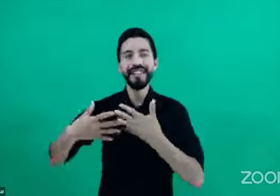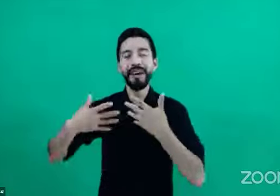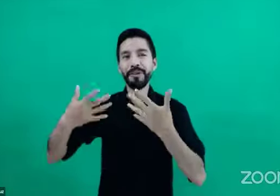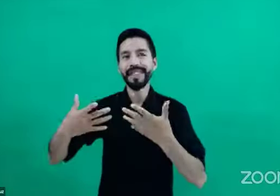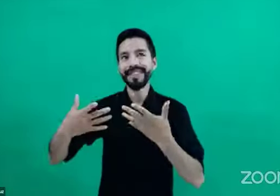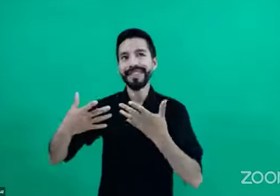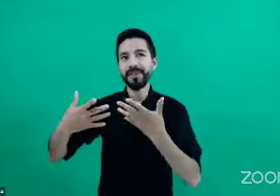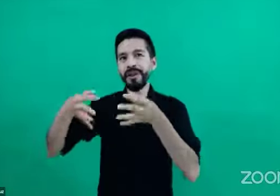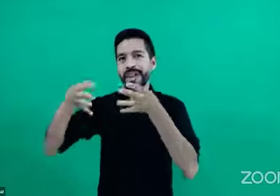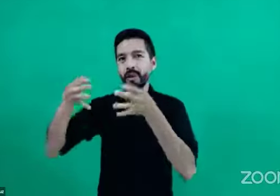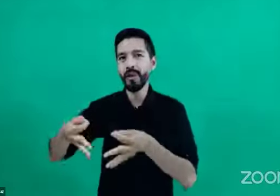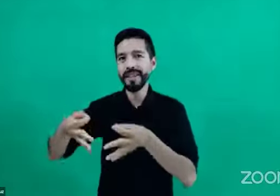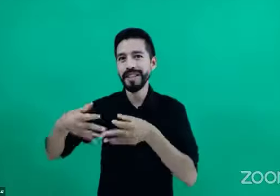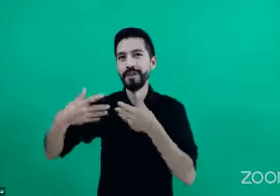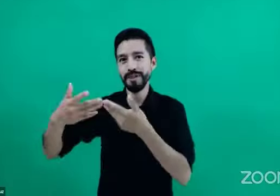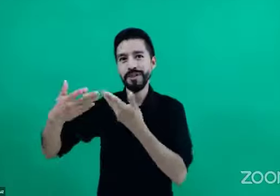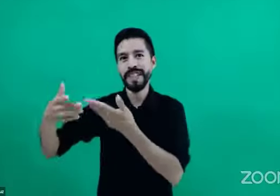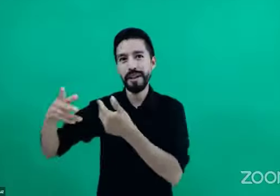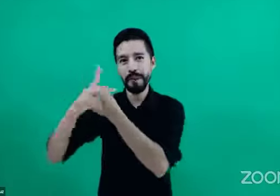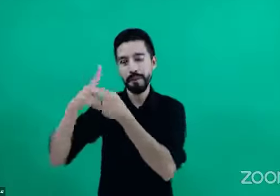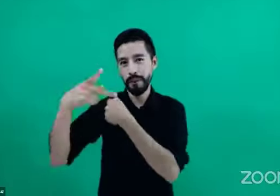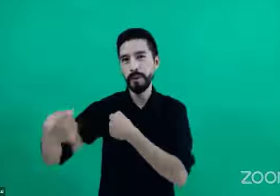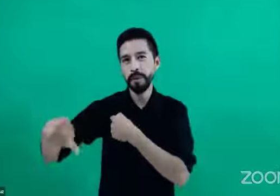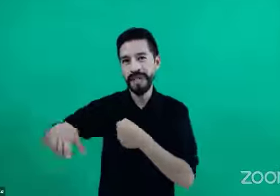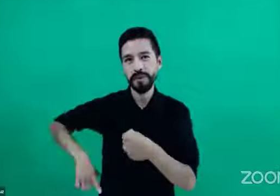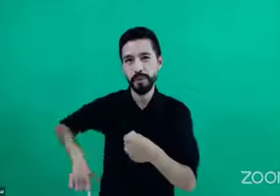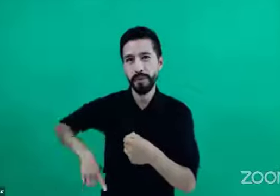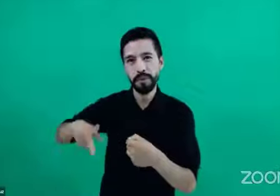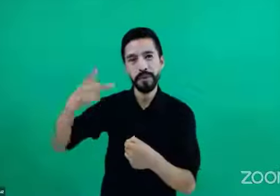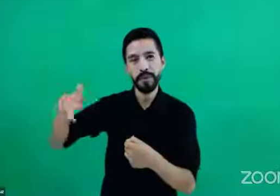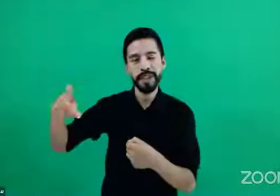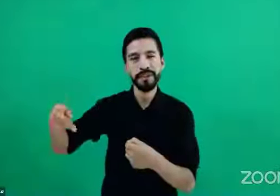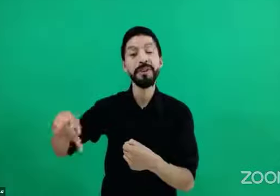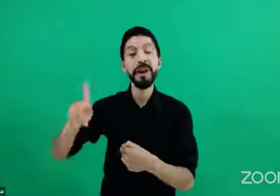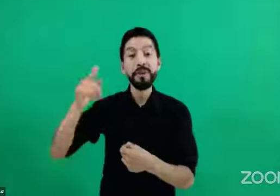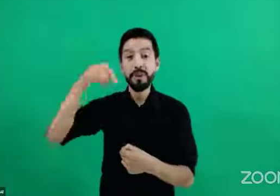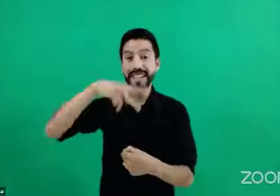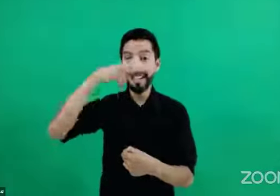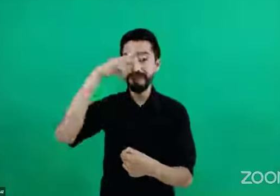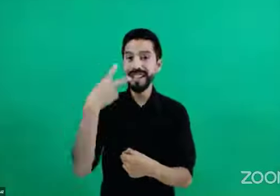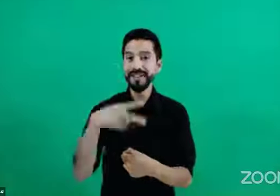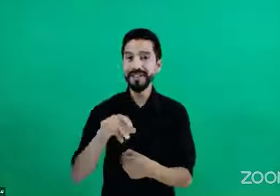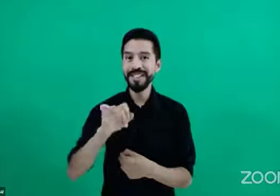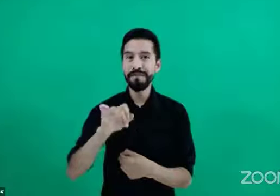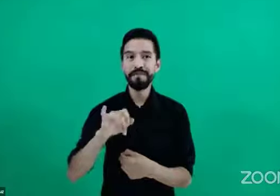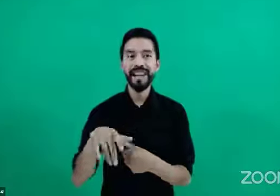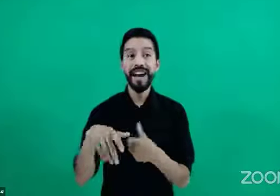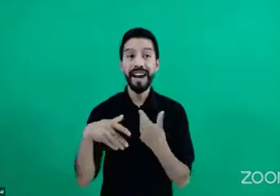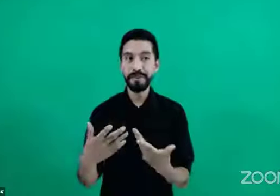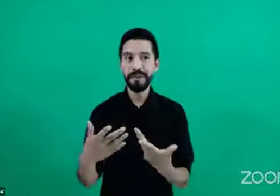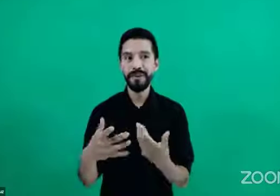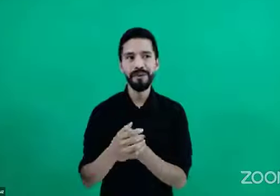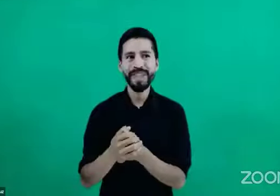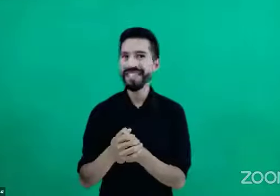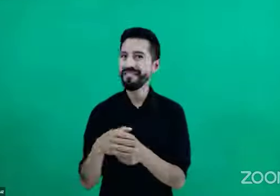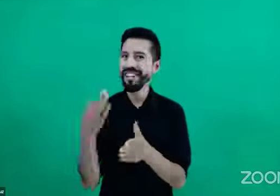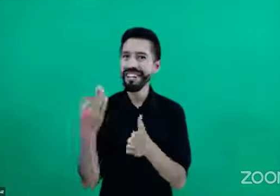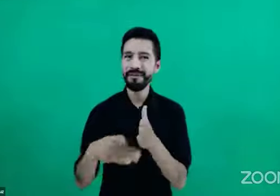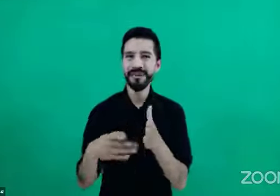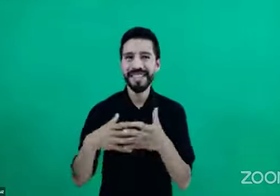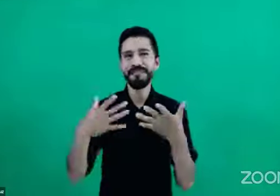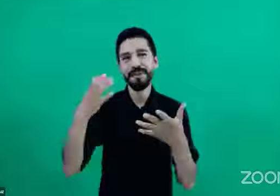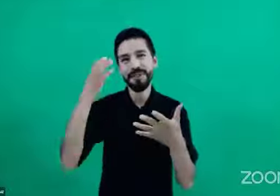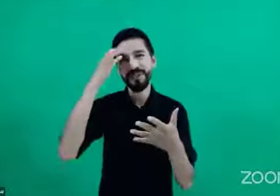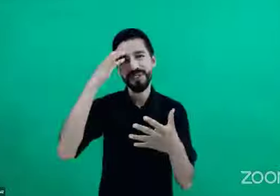protegida, todavía no es reconocida por el propio país o el propio gobierno, pero aquí en México sí, pero aún así